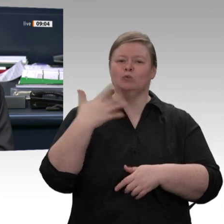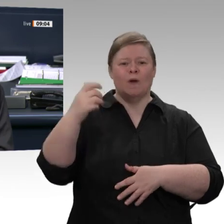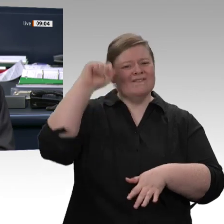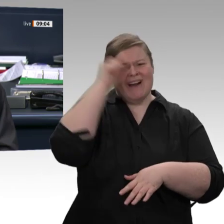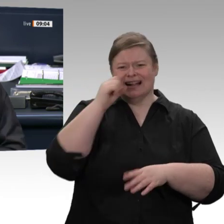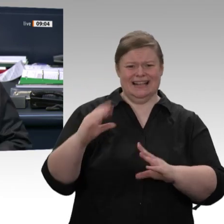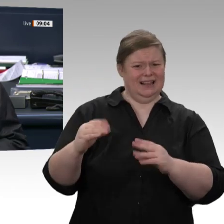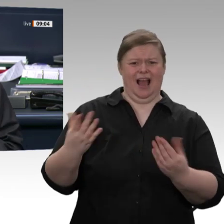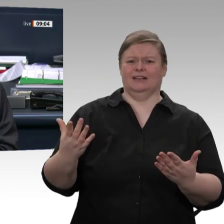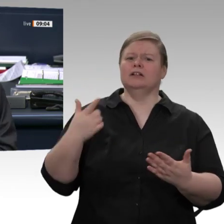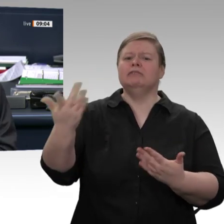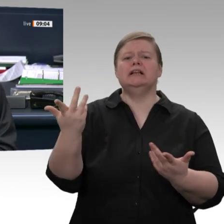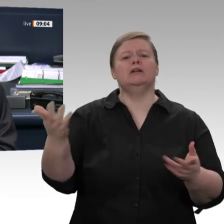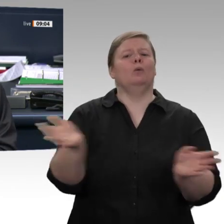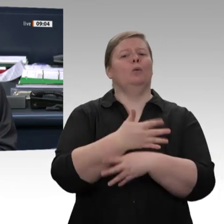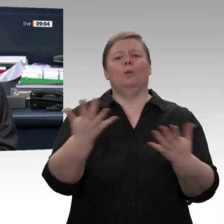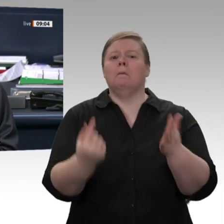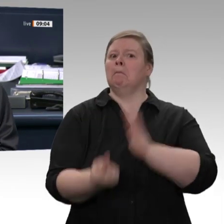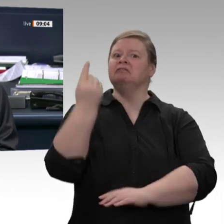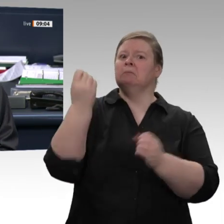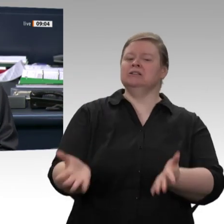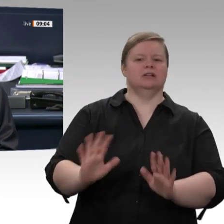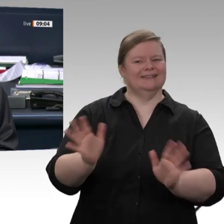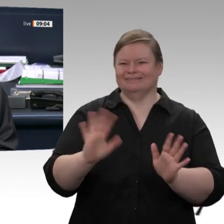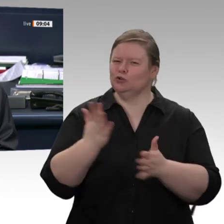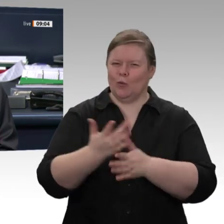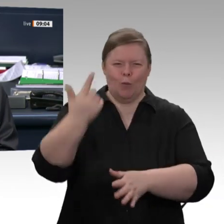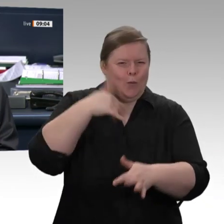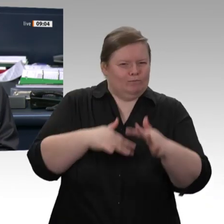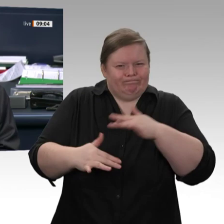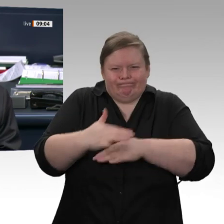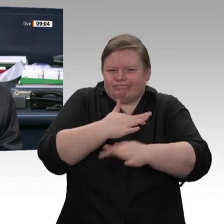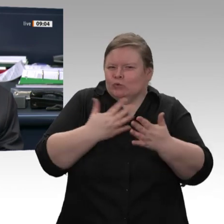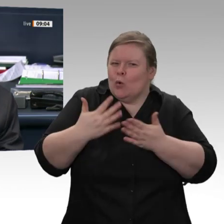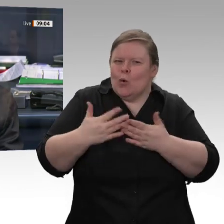gegen diese unerträgliche Verrohung, nicht zuletzt im Netz.